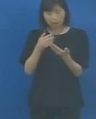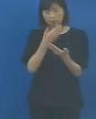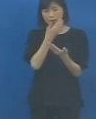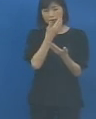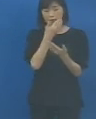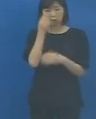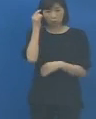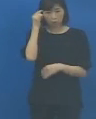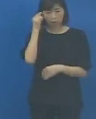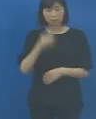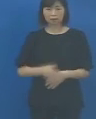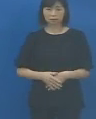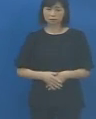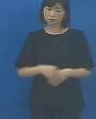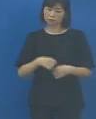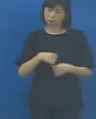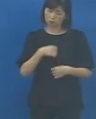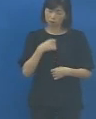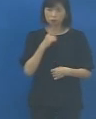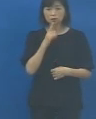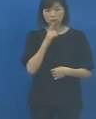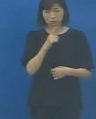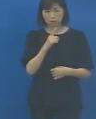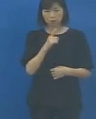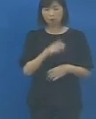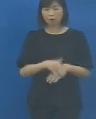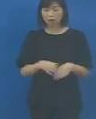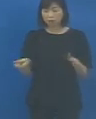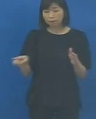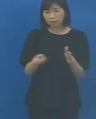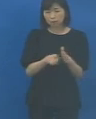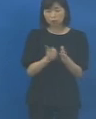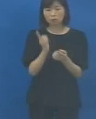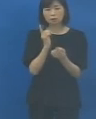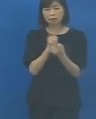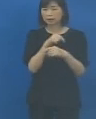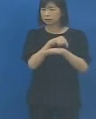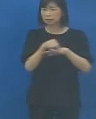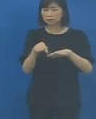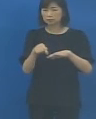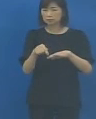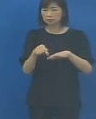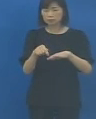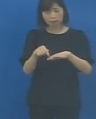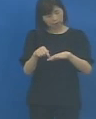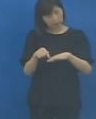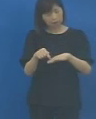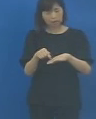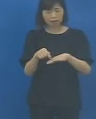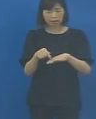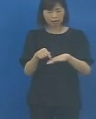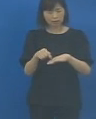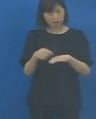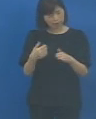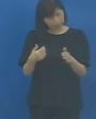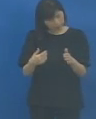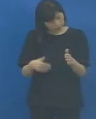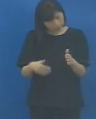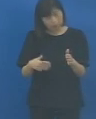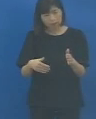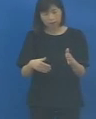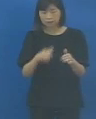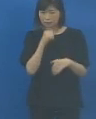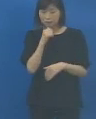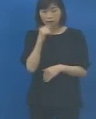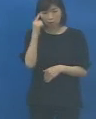。正直申し上げて、ここまでの対策はうまくいってないと思います。だから鳥取県もこういう状